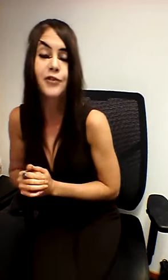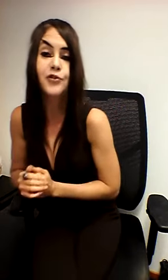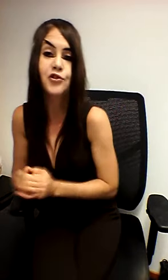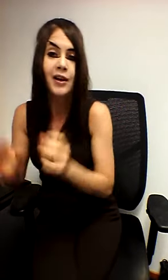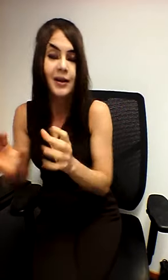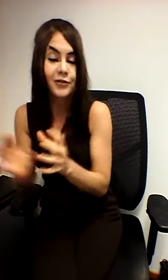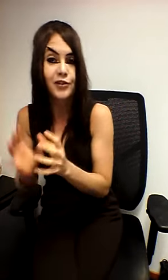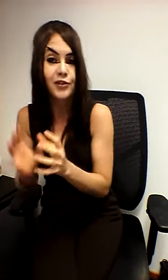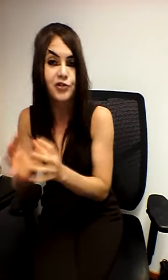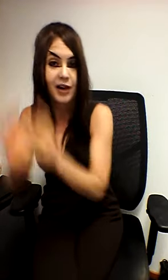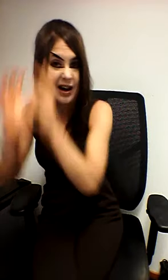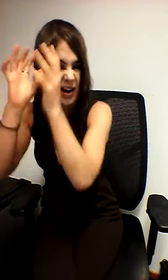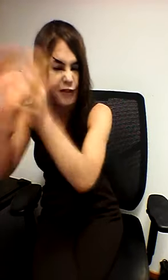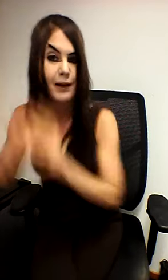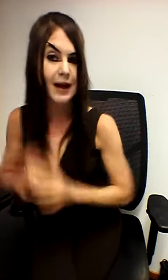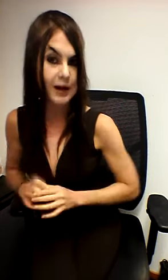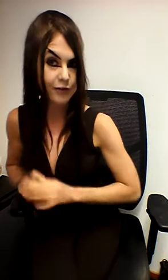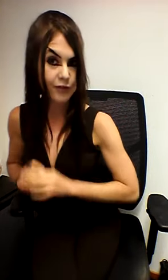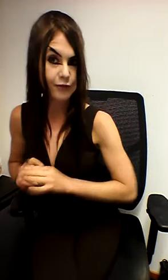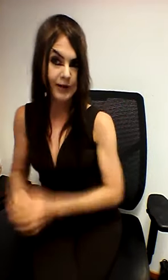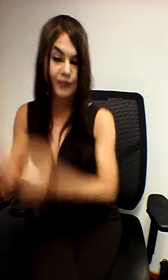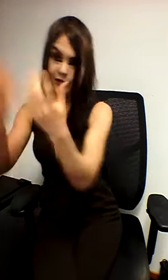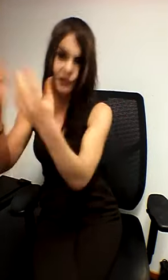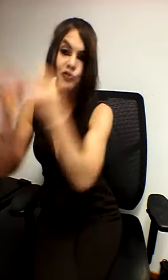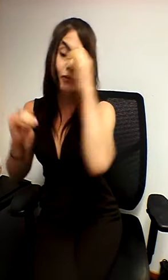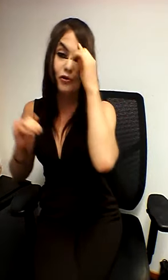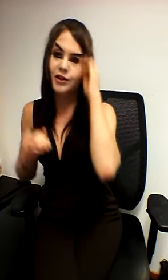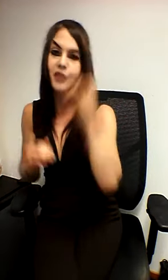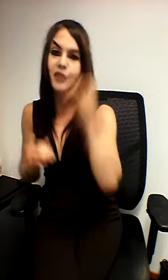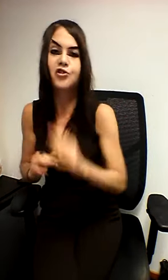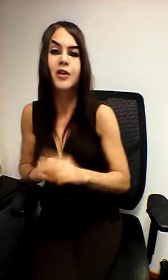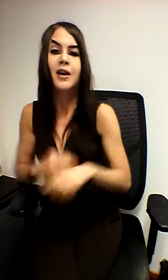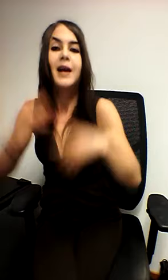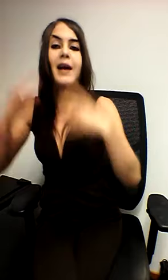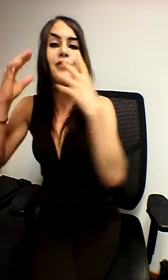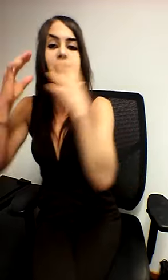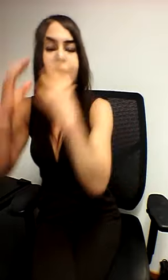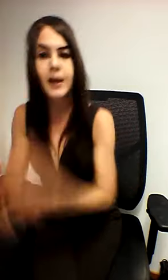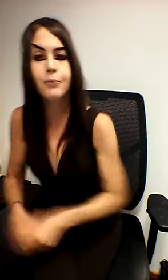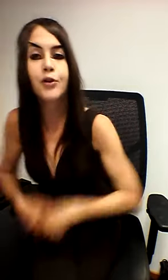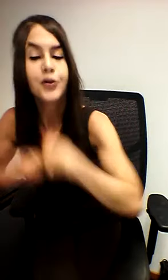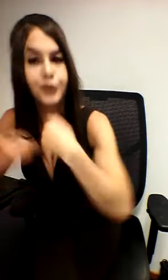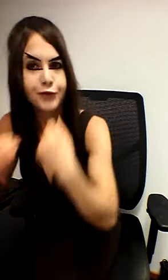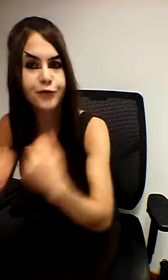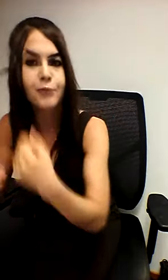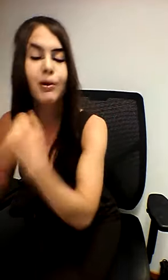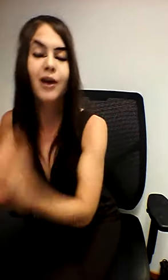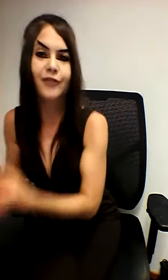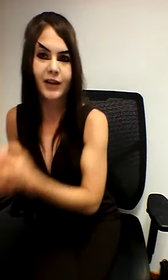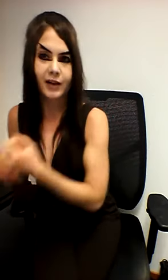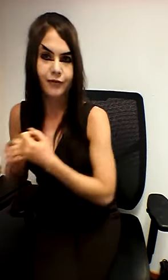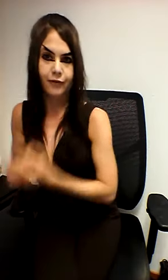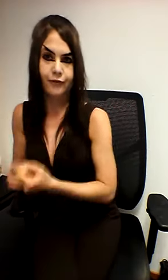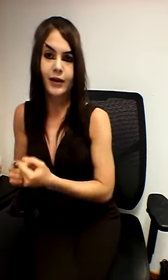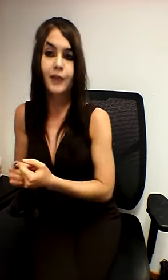vetzuurketens. Dat is de afbraak van vet, dat is een proces. En je hebt de verbranding van vet.